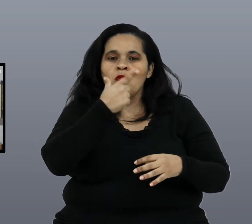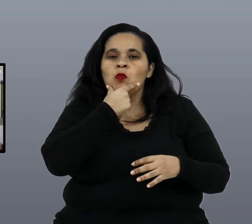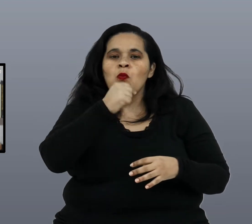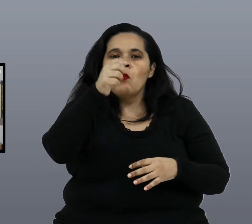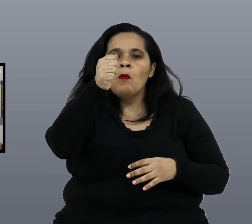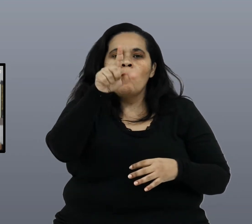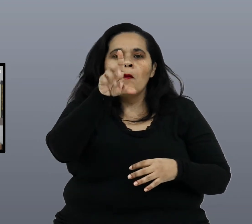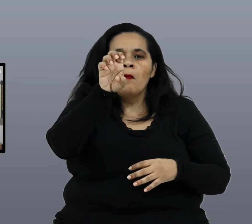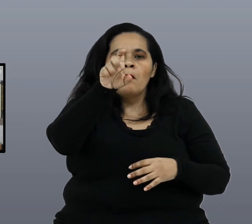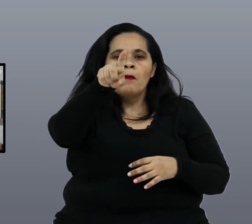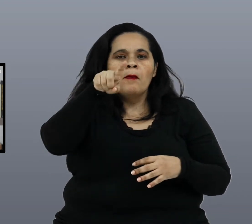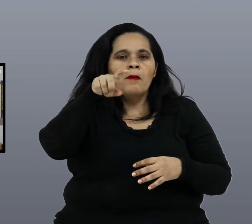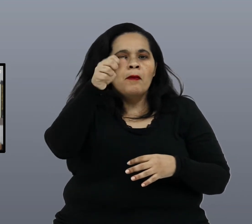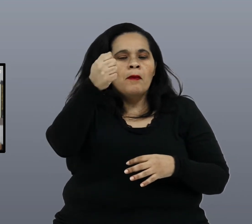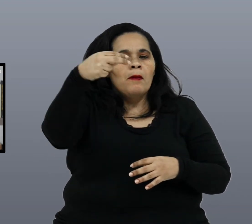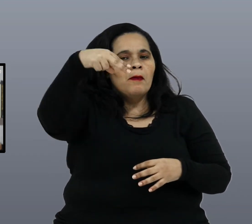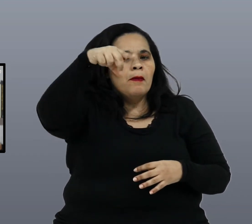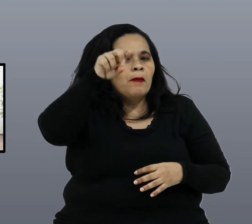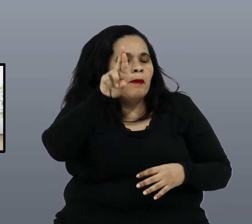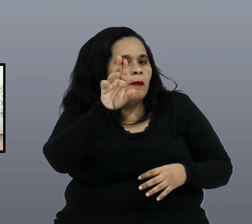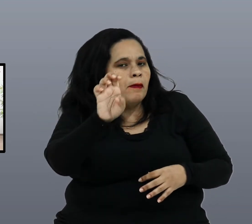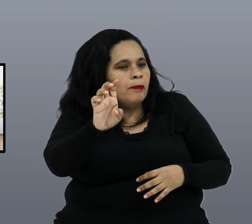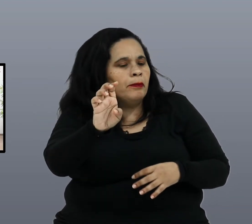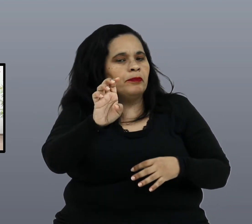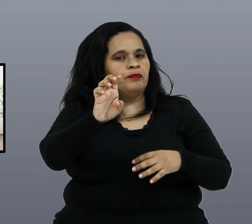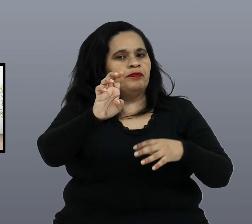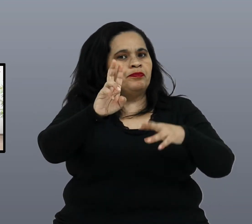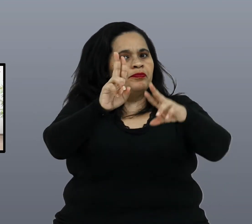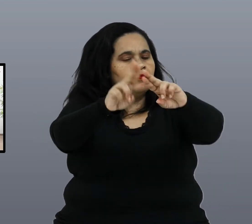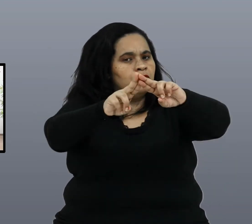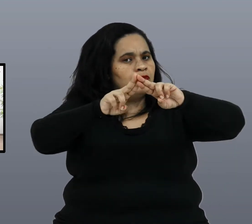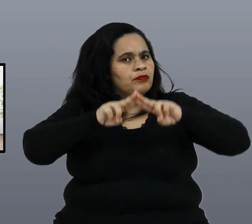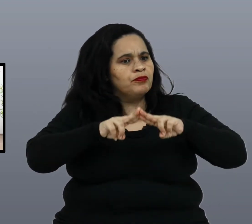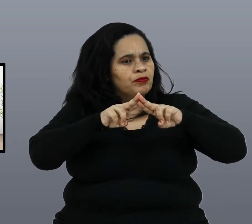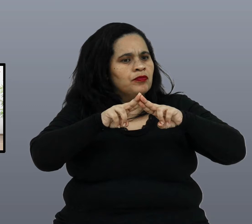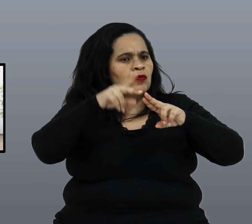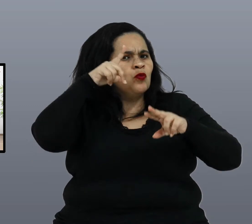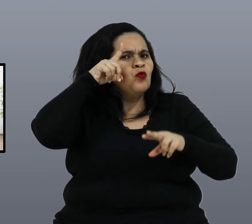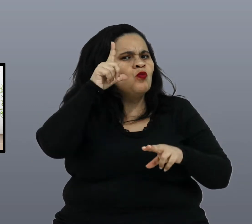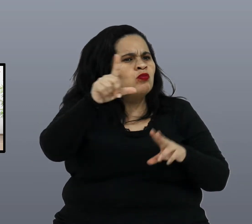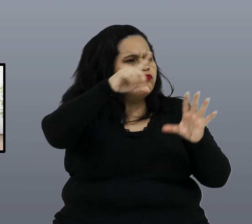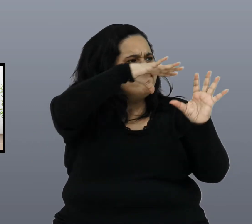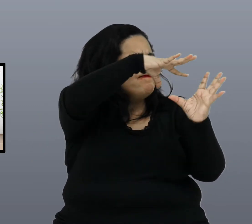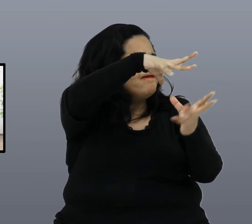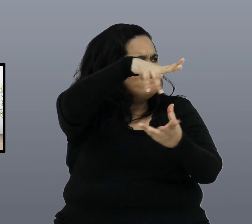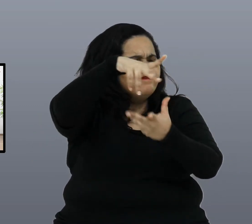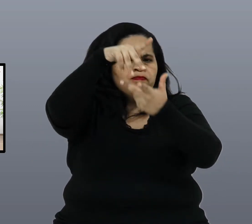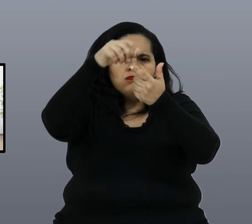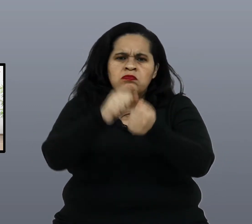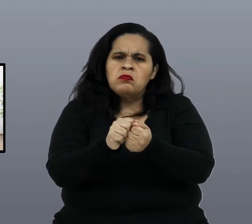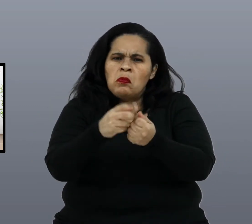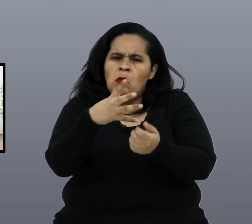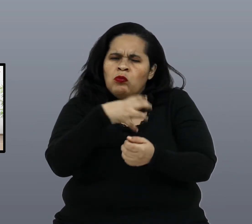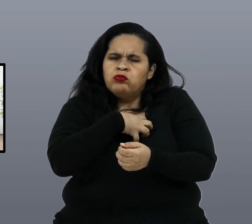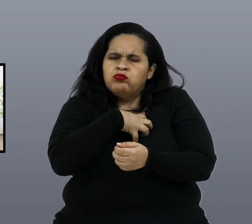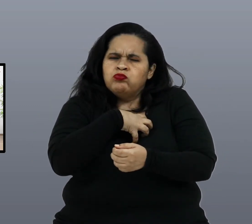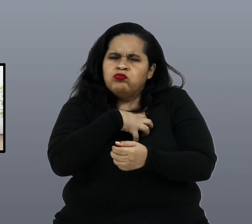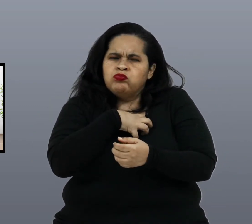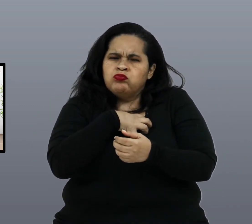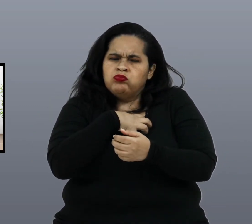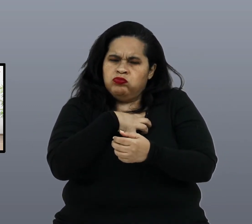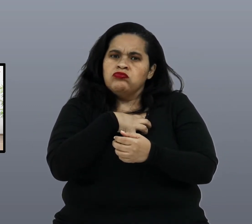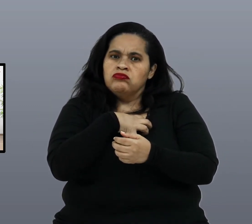Grande. Né? Então, a maneira como ele conquista o mundo é uma forma muito